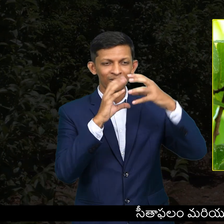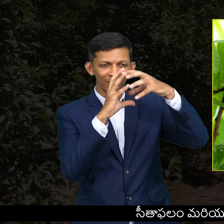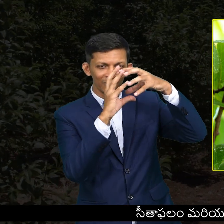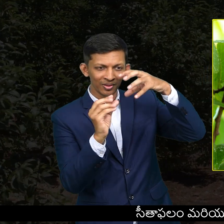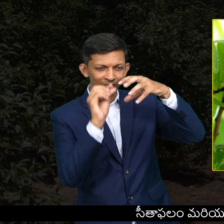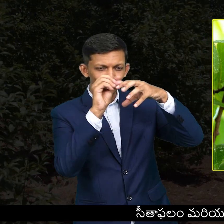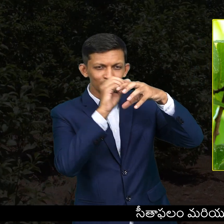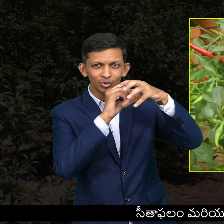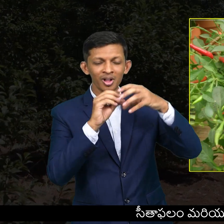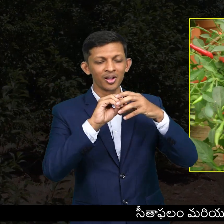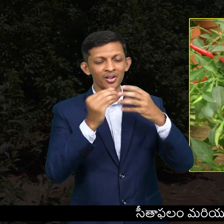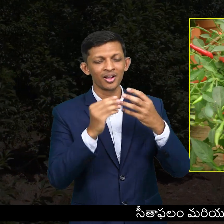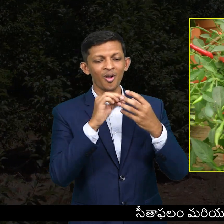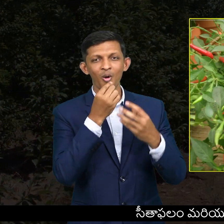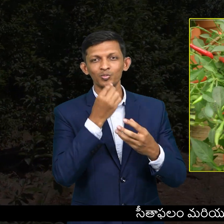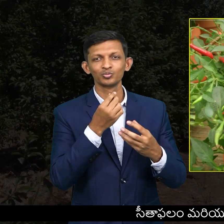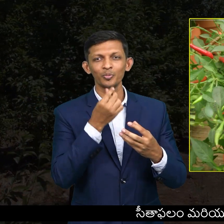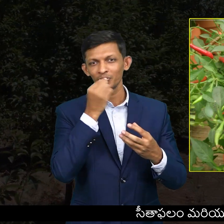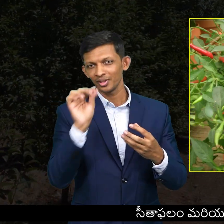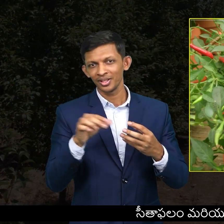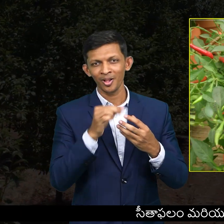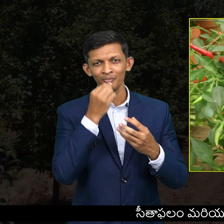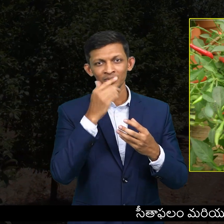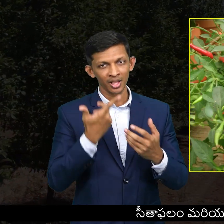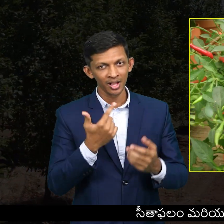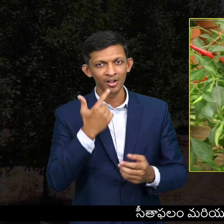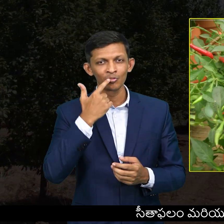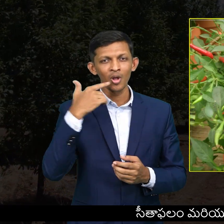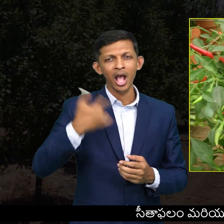సీతాఫలం మరియు మిరపకాయ మొదలైనవి.